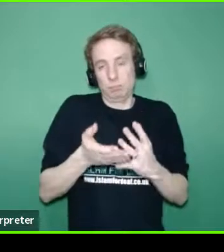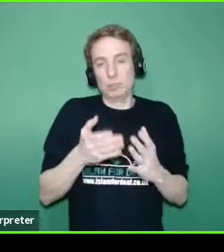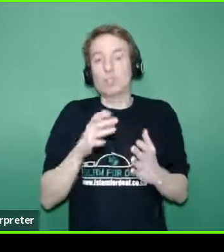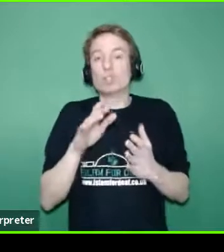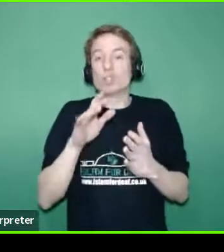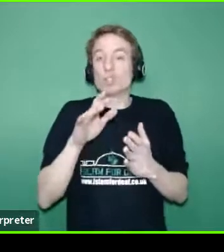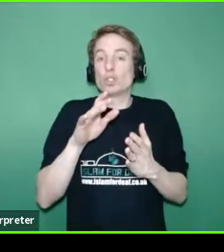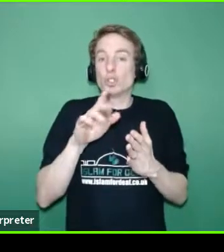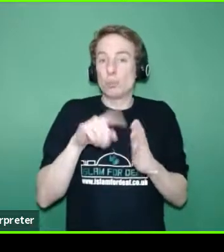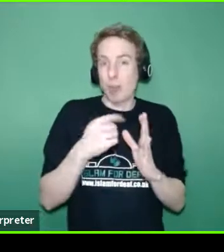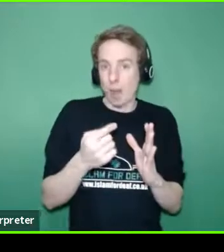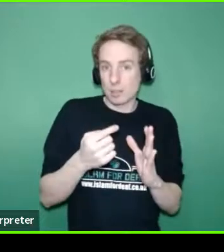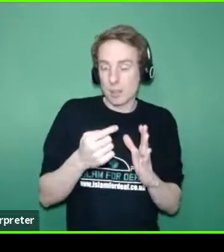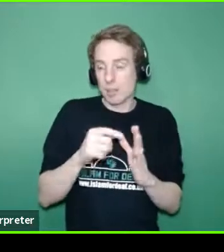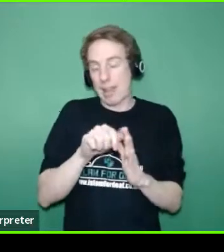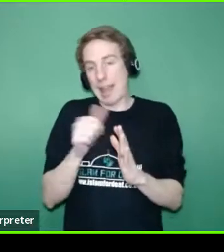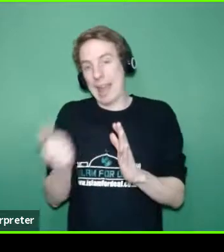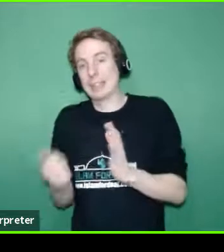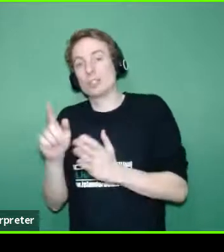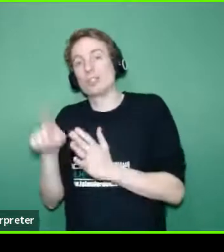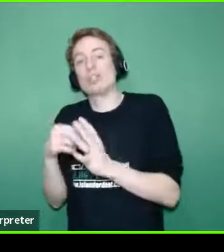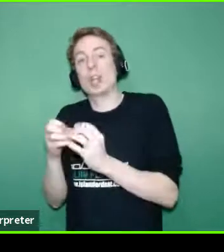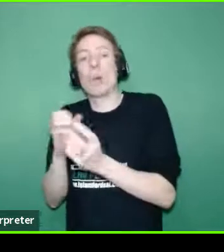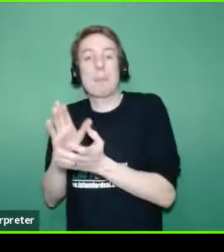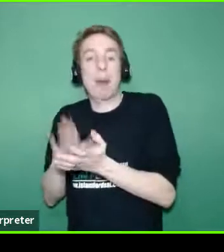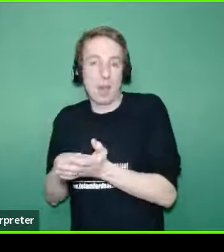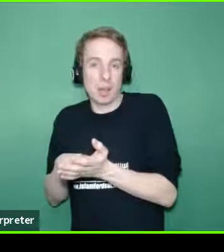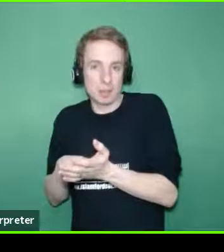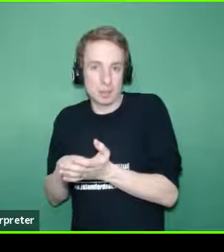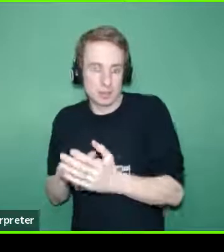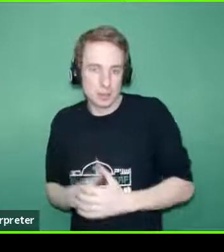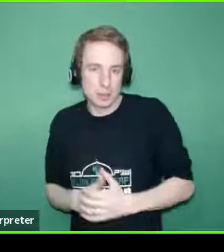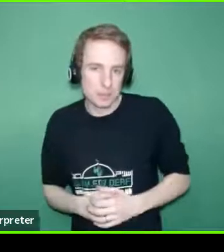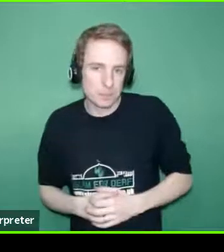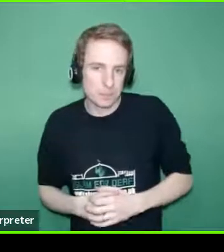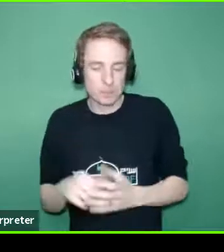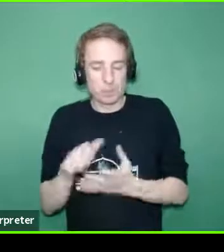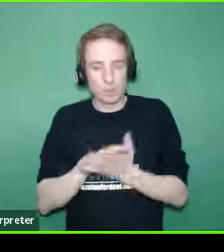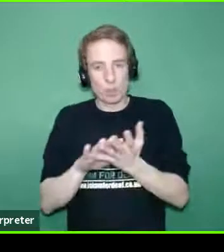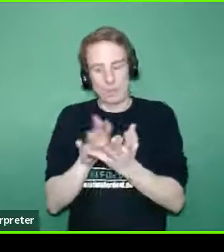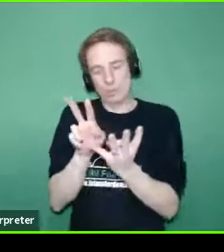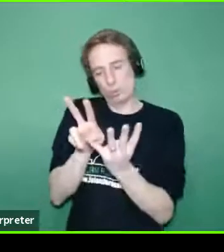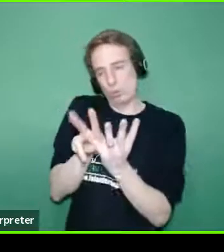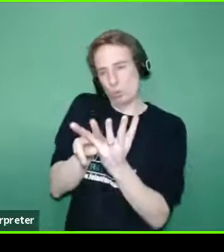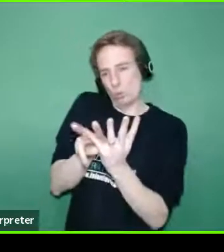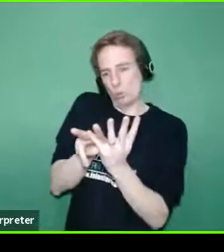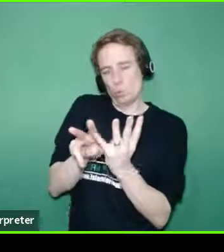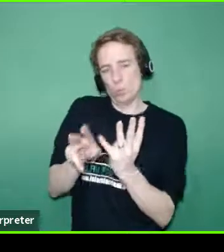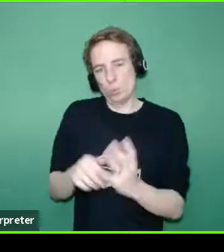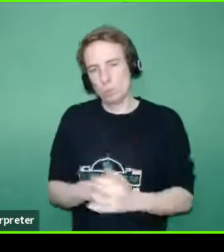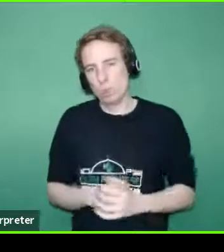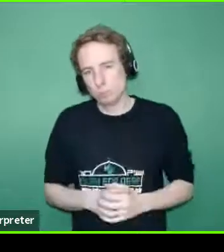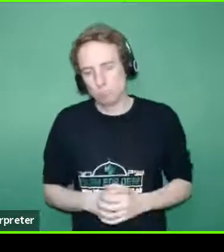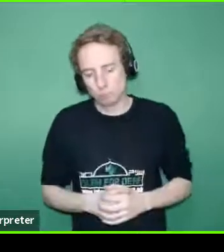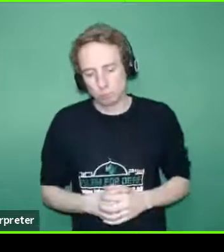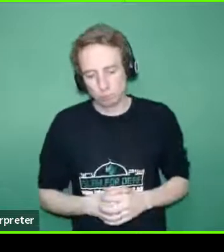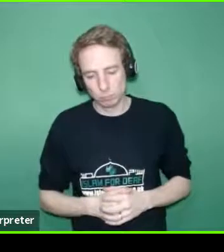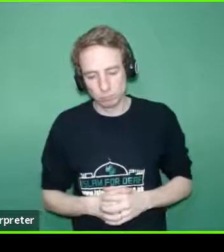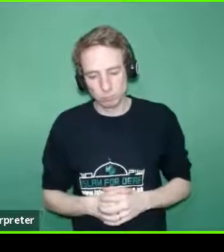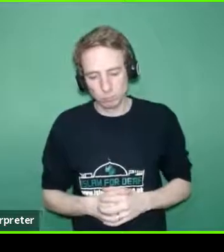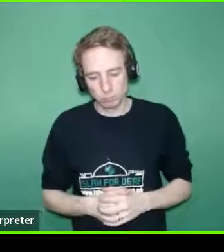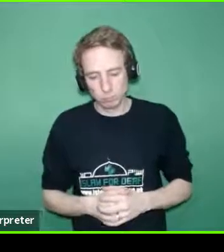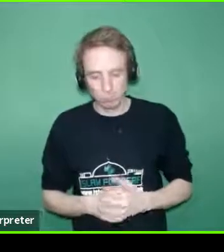it comes between these two other months in the Islamic calendar. نعم شيخنا.